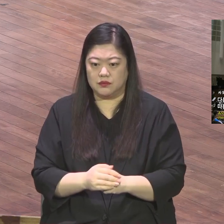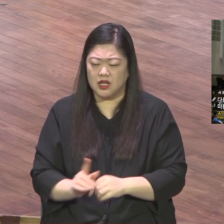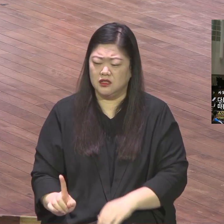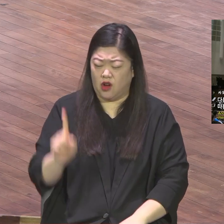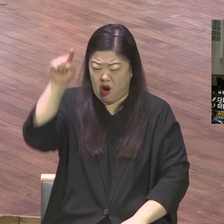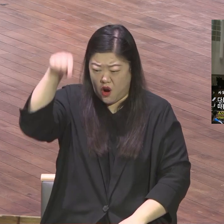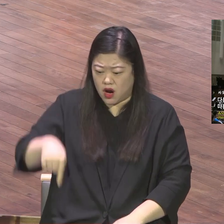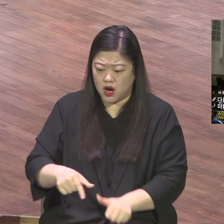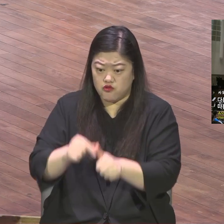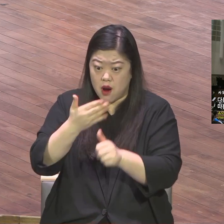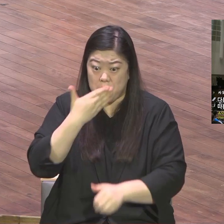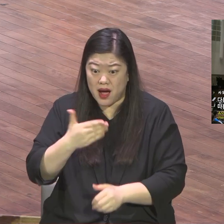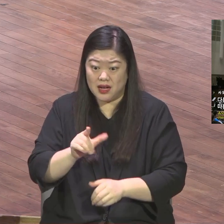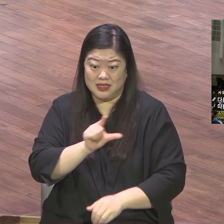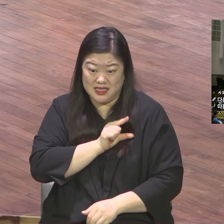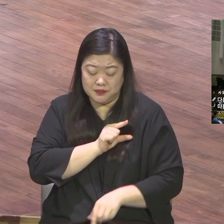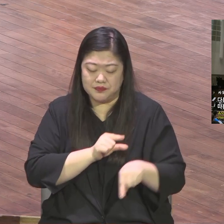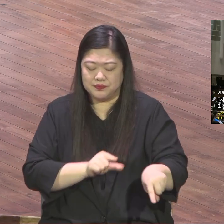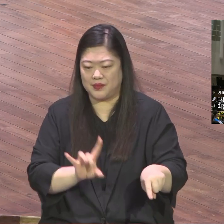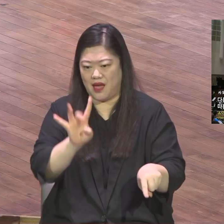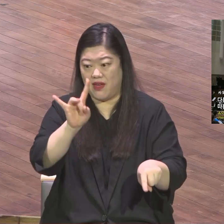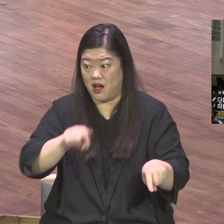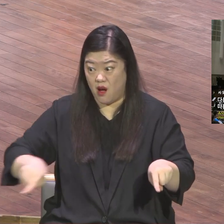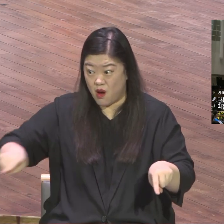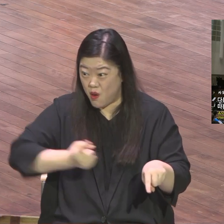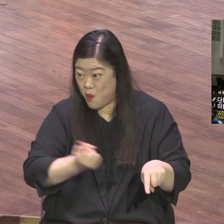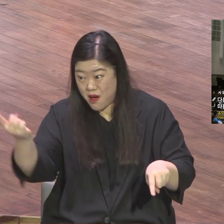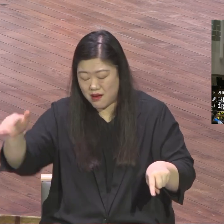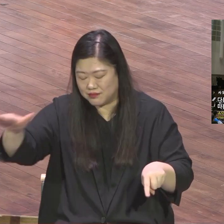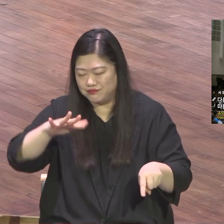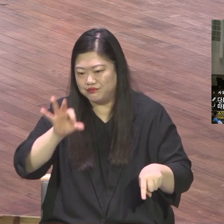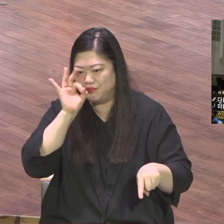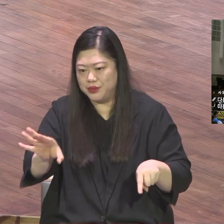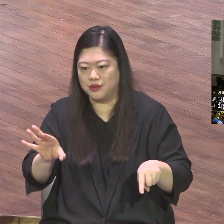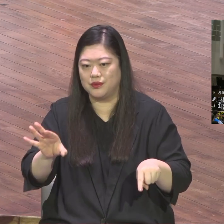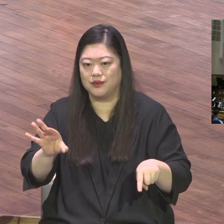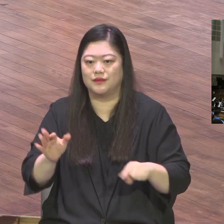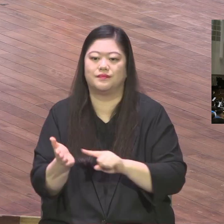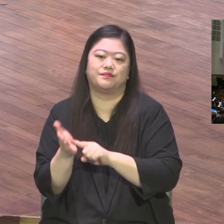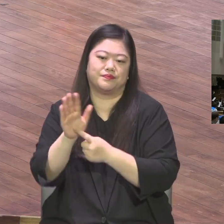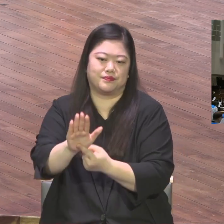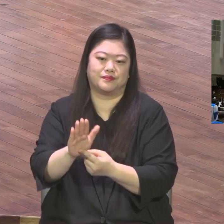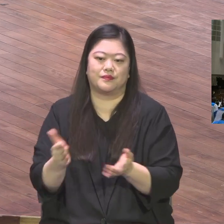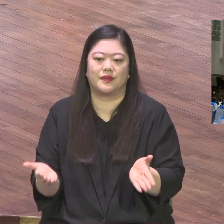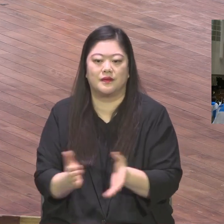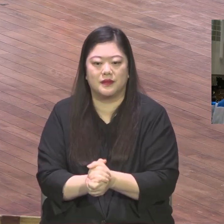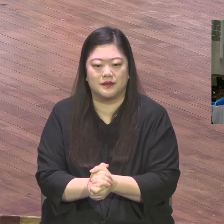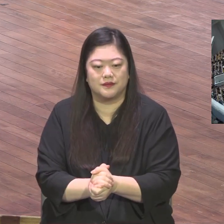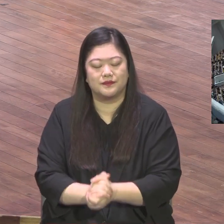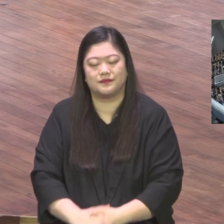만한 다른 이름을 우리에게 주신 일이 없음이라 하였더라. 아멘.